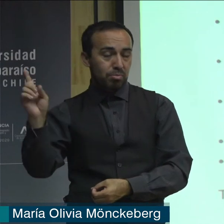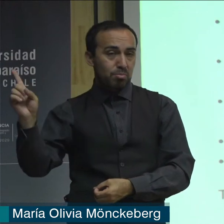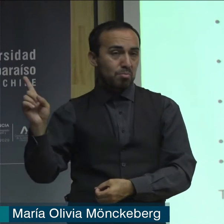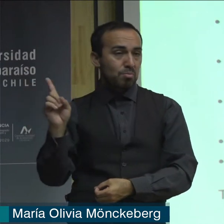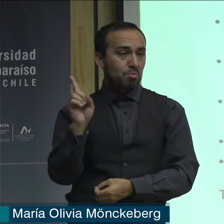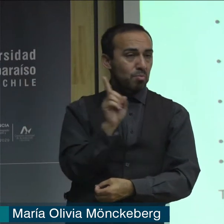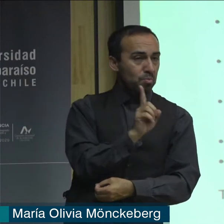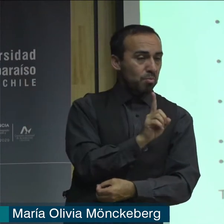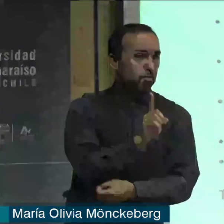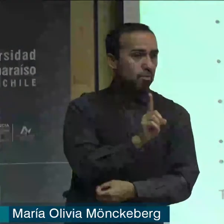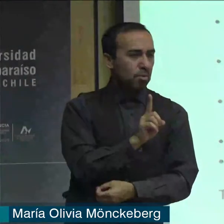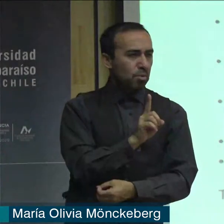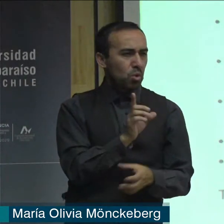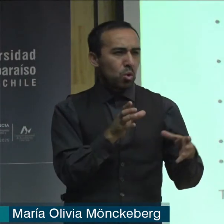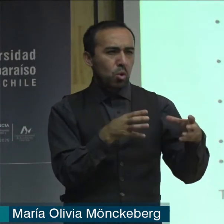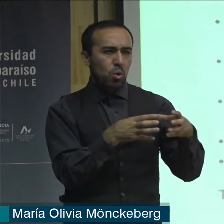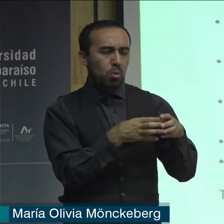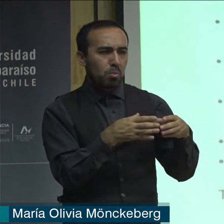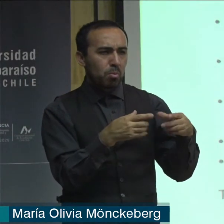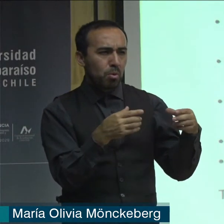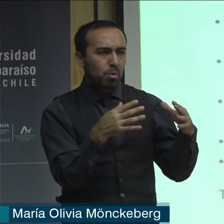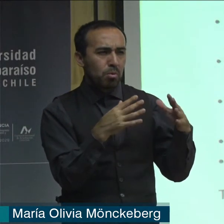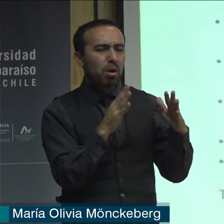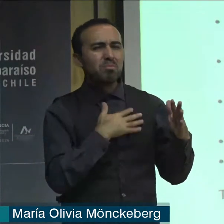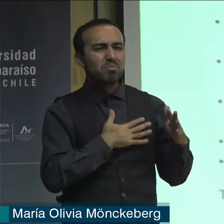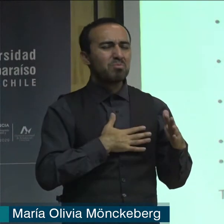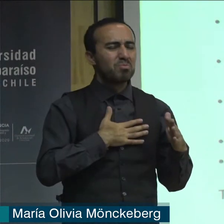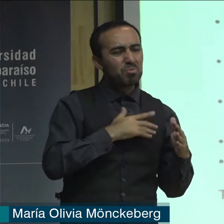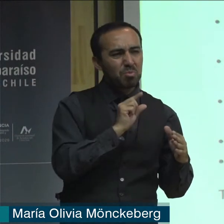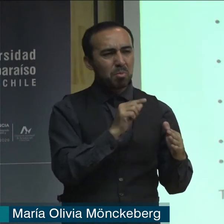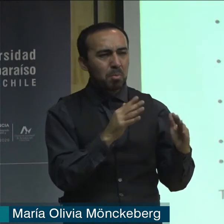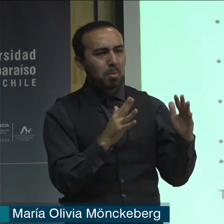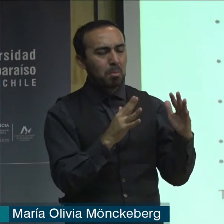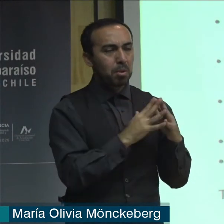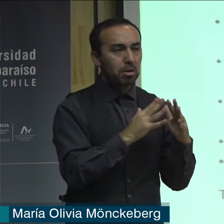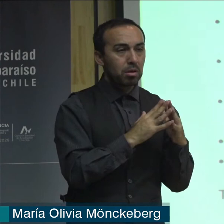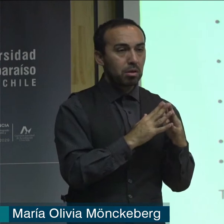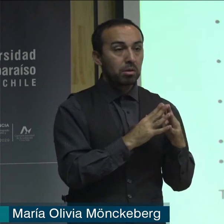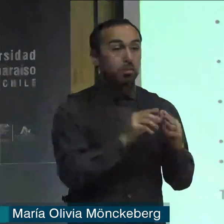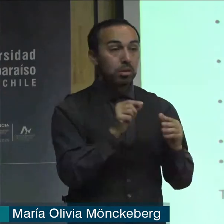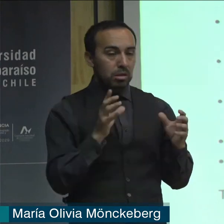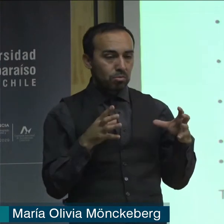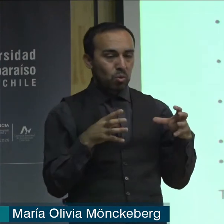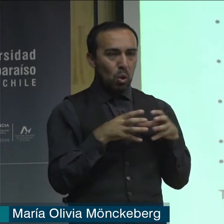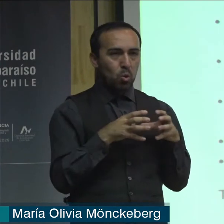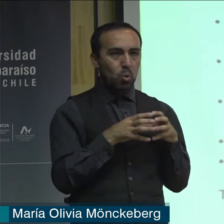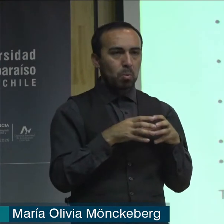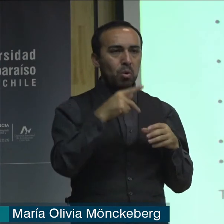no sé si milita pero por lo menos se acercó más al ámbito de José Antonio kast